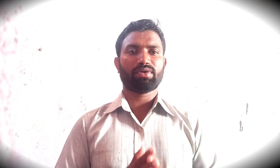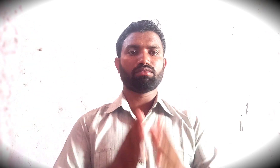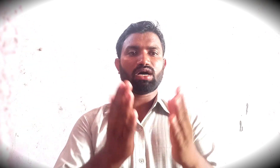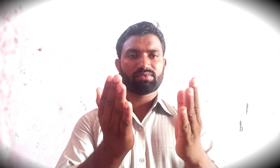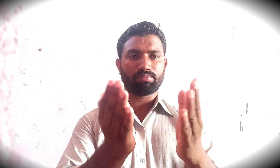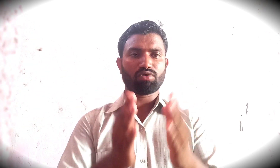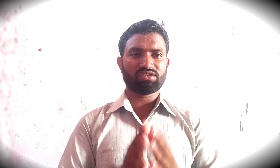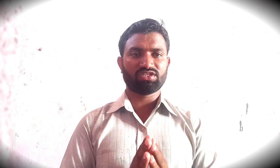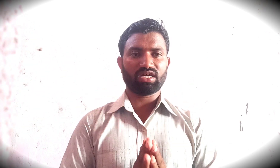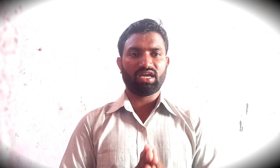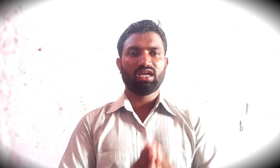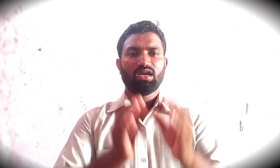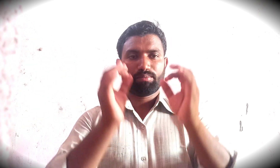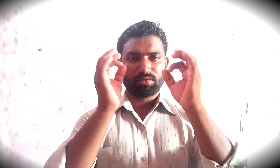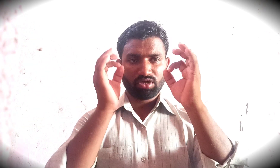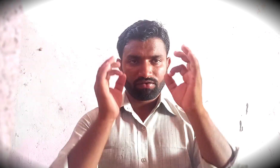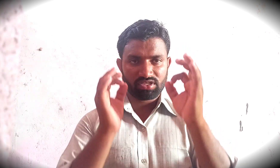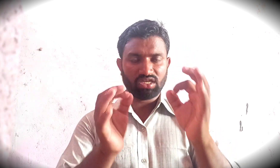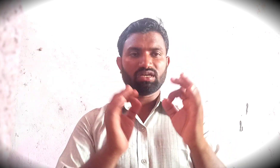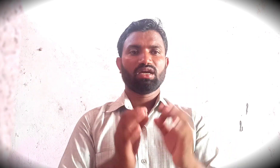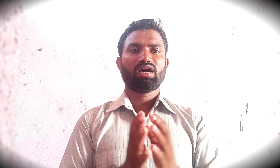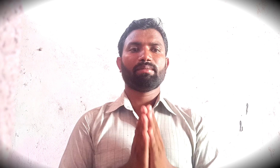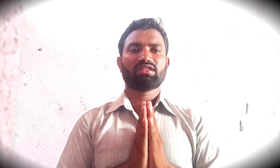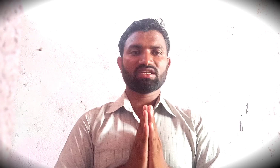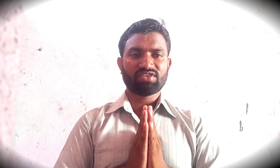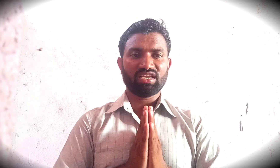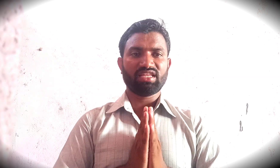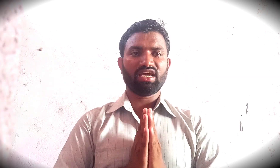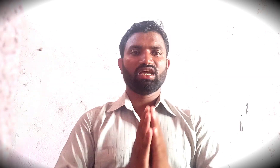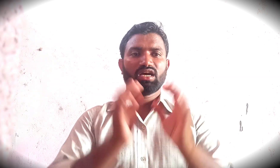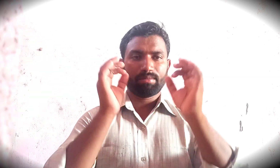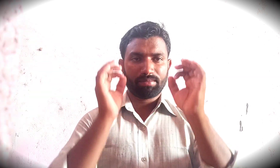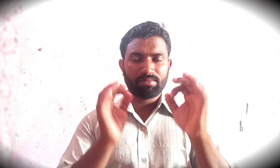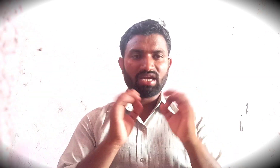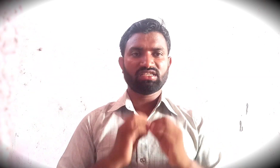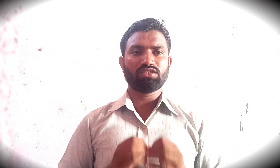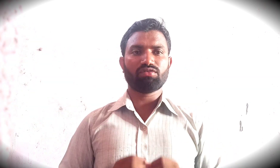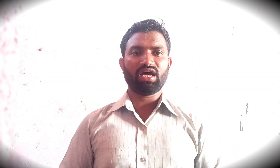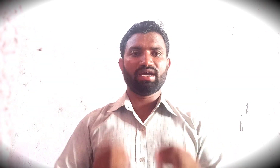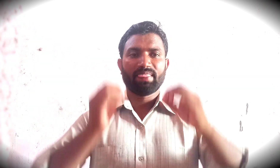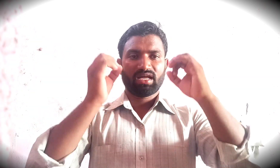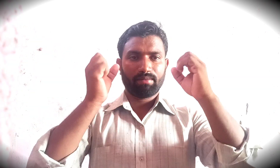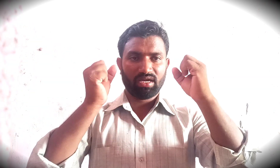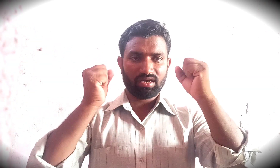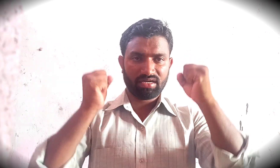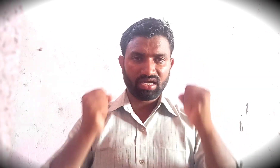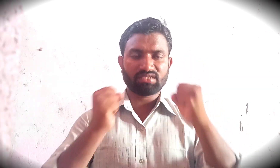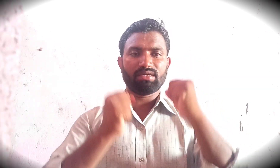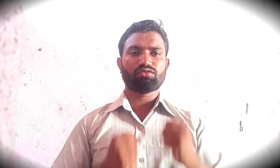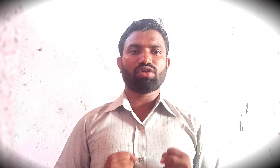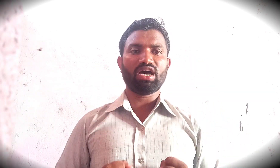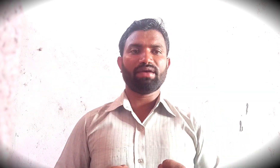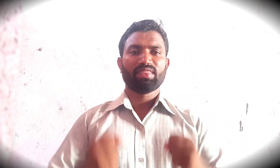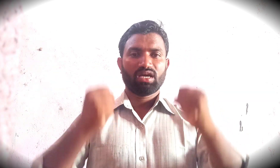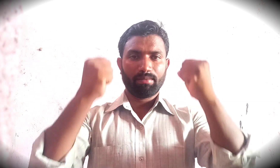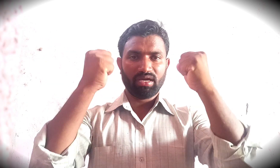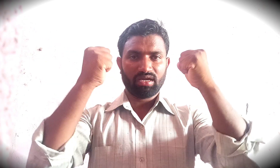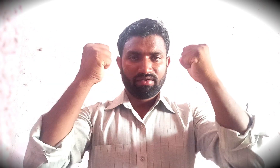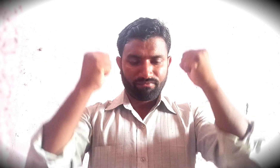प्रभु आप सबको आशीष करें, प्रभु के वचन हमें तसल्ली दे, हमें बीमारी से छुड़ाए, हमें डर से छुड़ाए, हमें